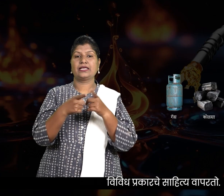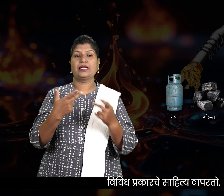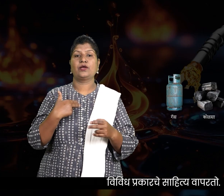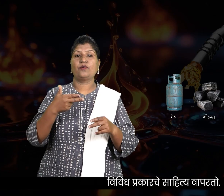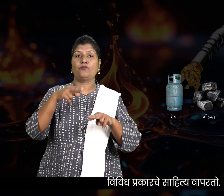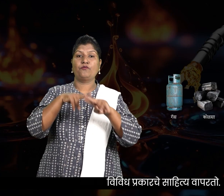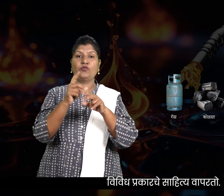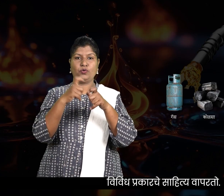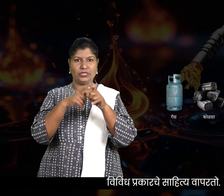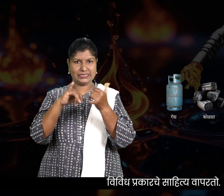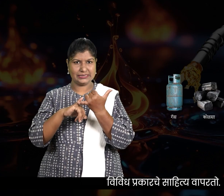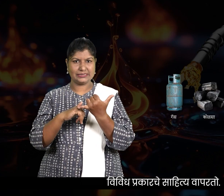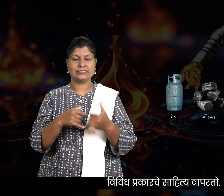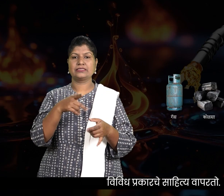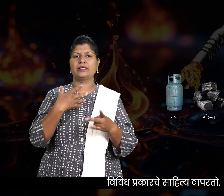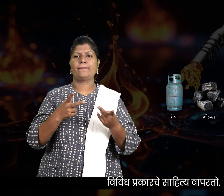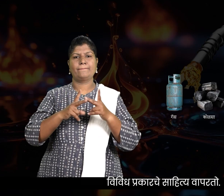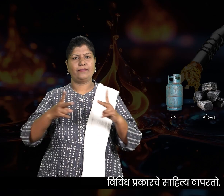विविध प्रकारचे साहित्य वापरतो.